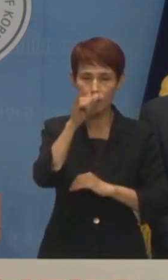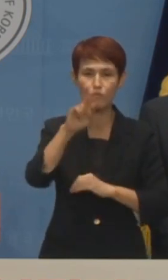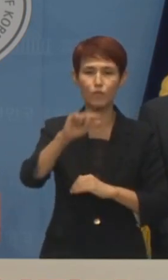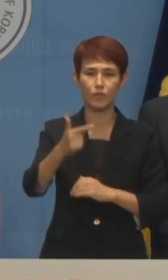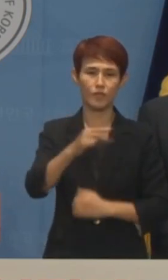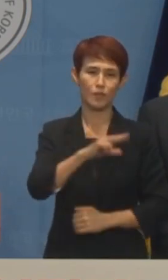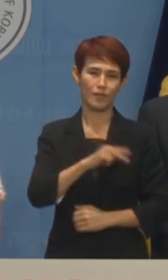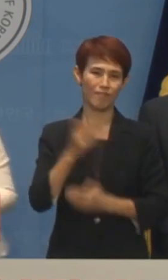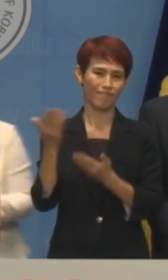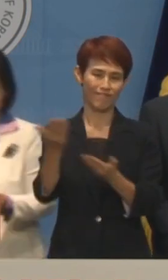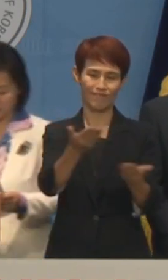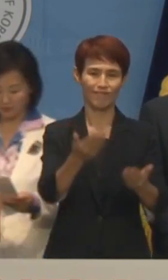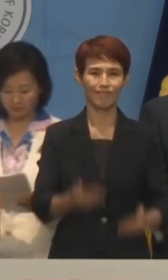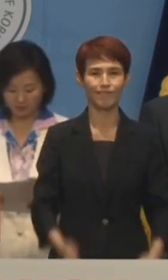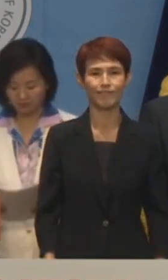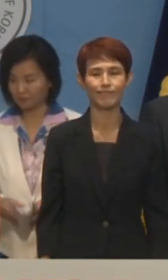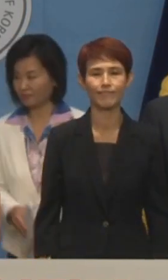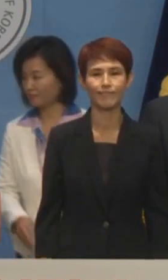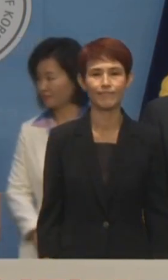진행하도록 하겠습니다.